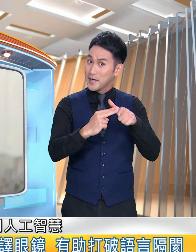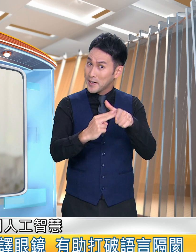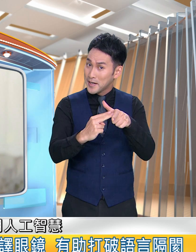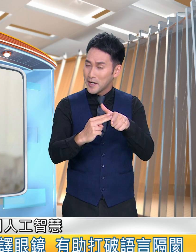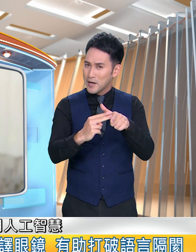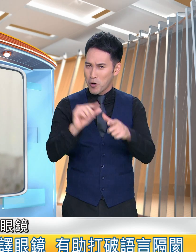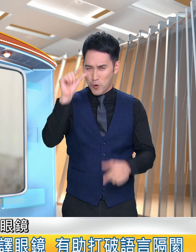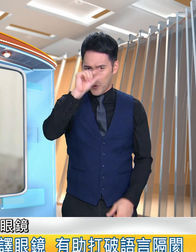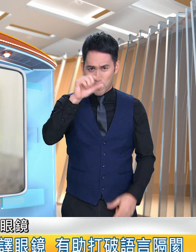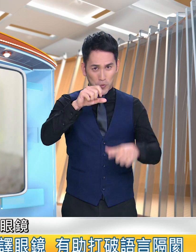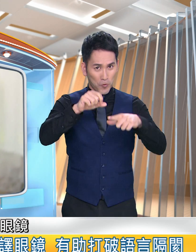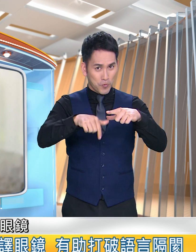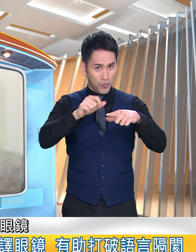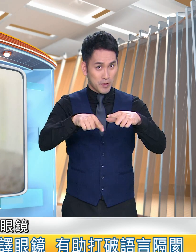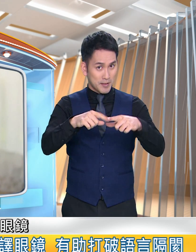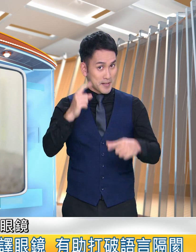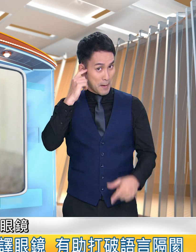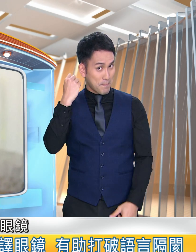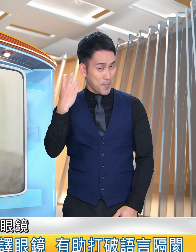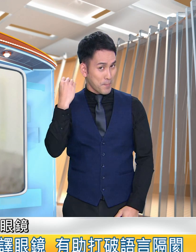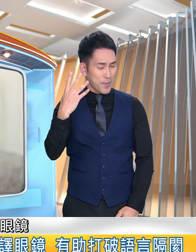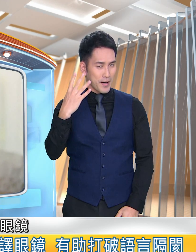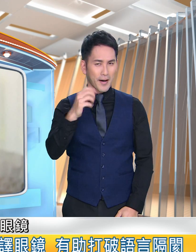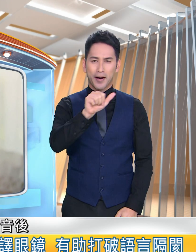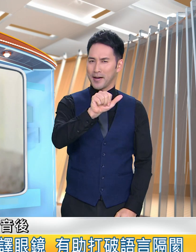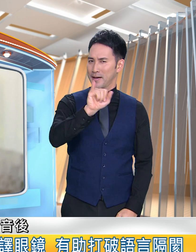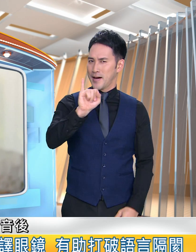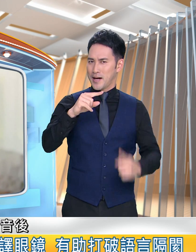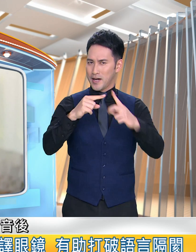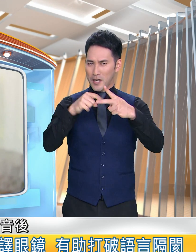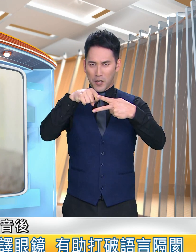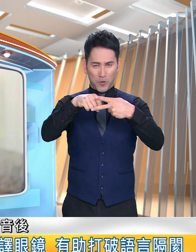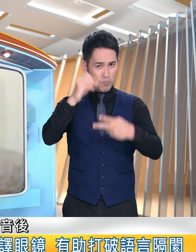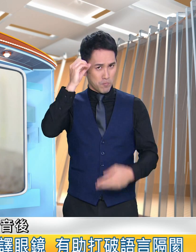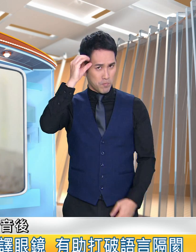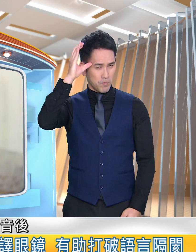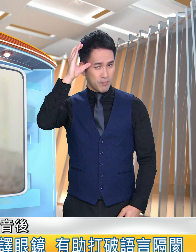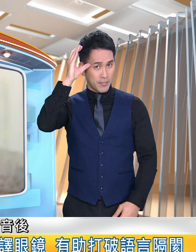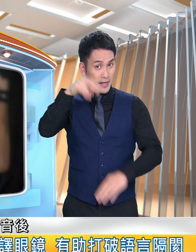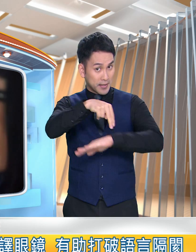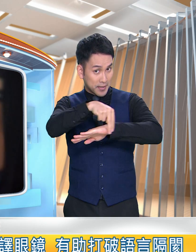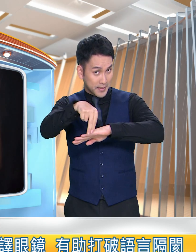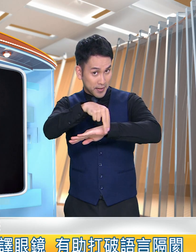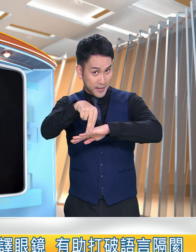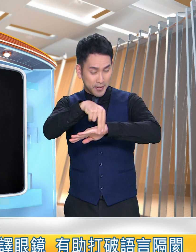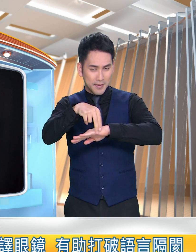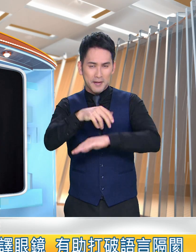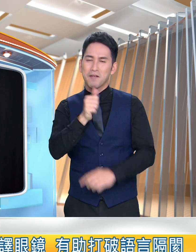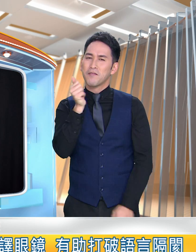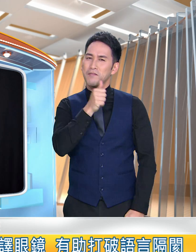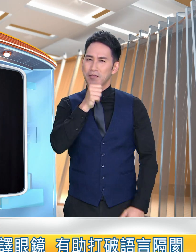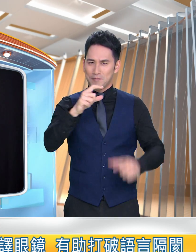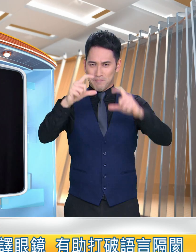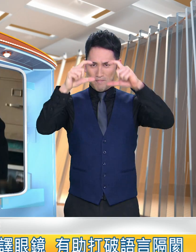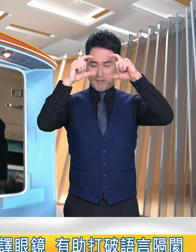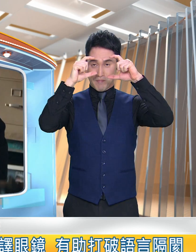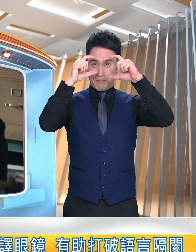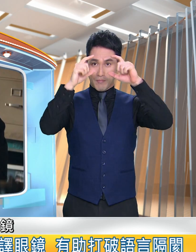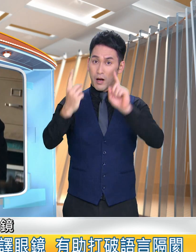开发的一款翻译眼镜，在接收对方的声音之后，会进行即时翻译，把字幕显